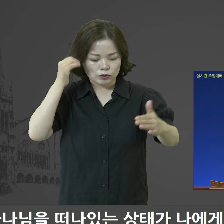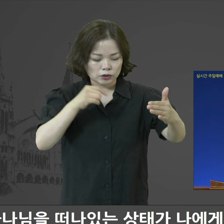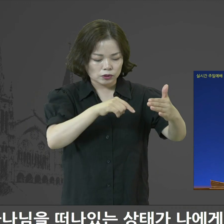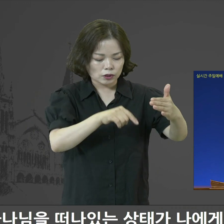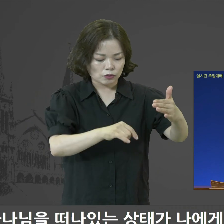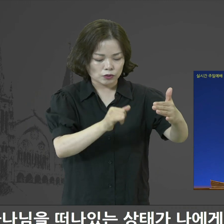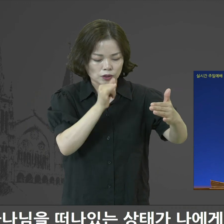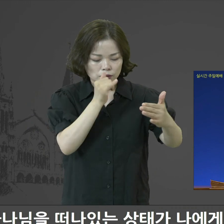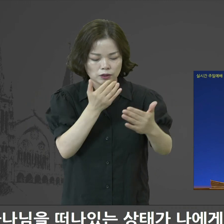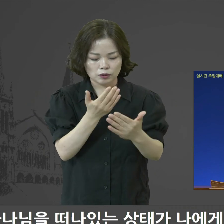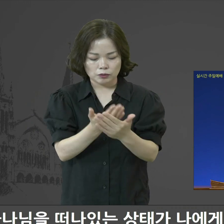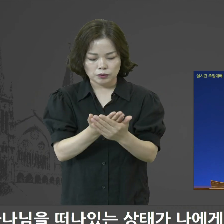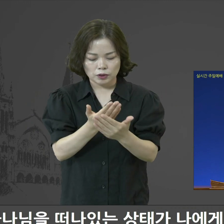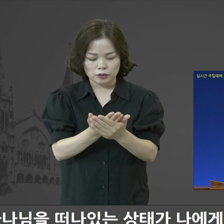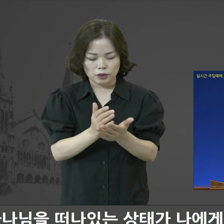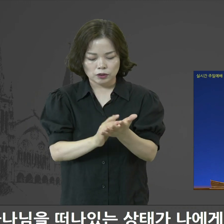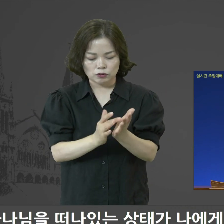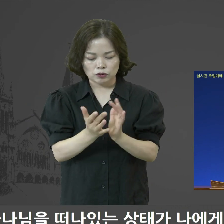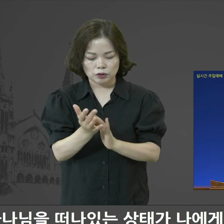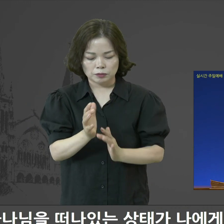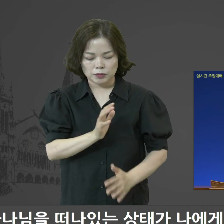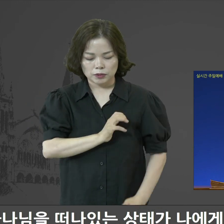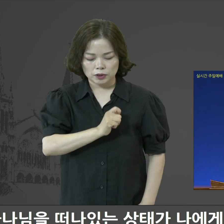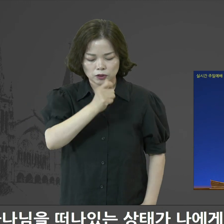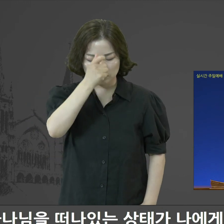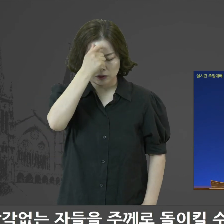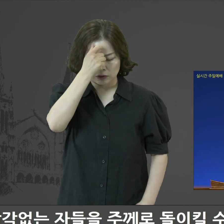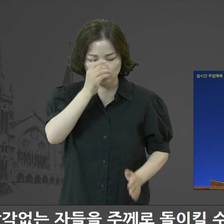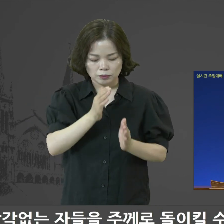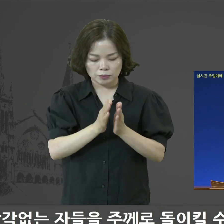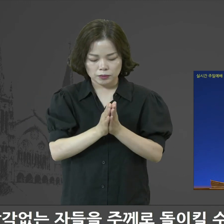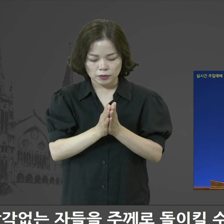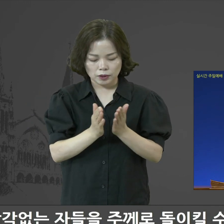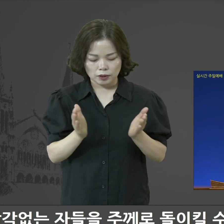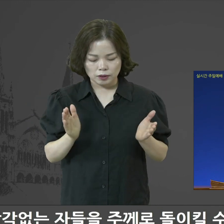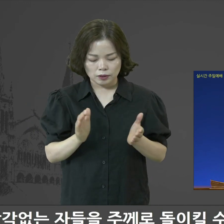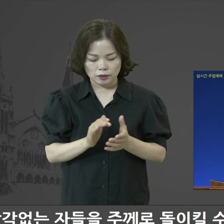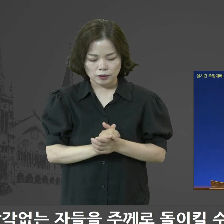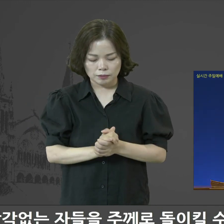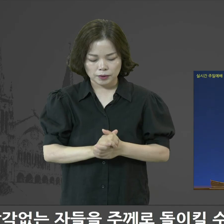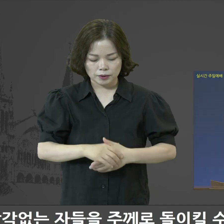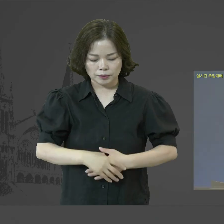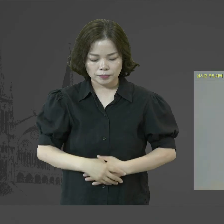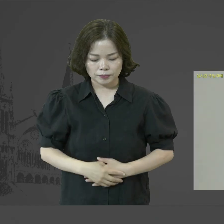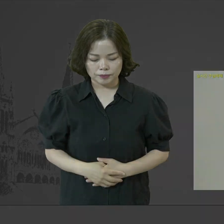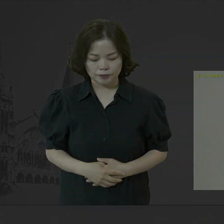있게 하여 주시옵소서. 예수님 이름으로 기도합니다. 아멘.